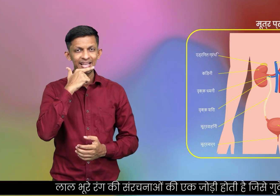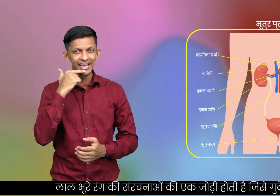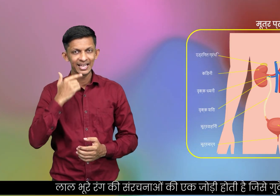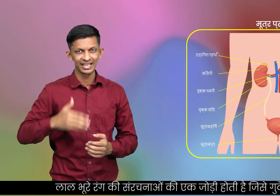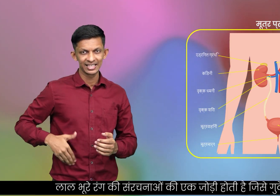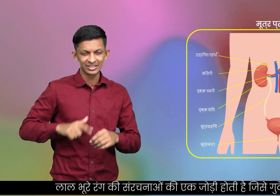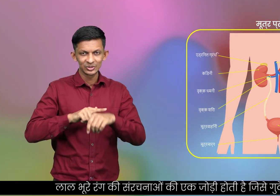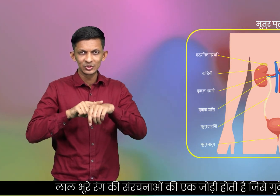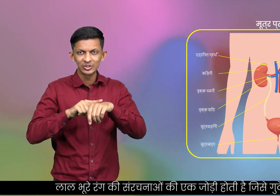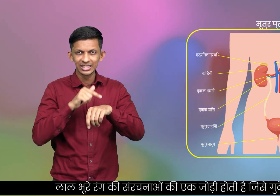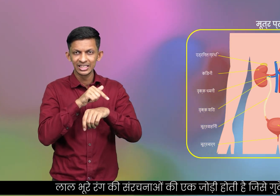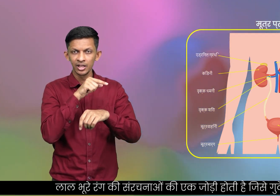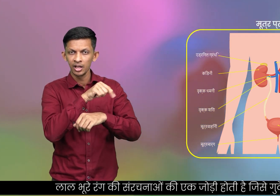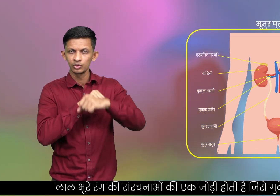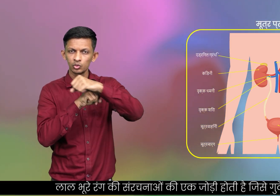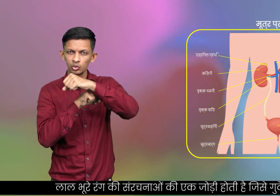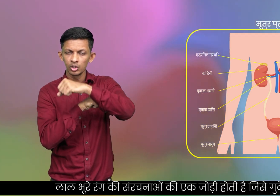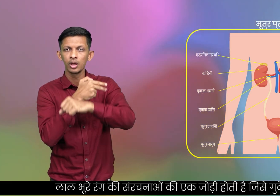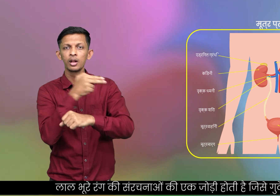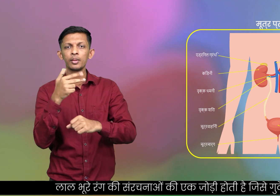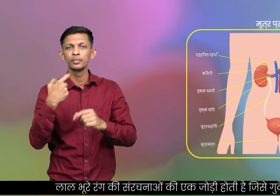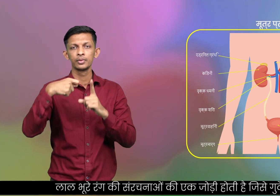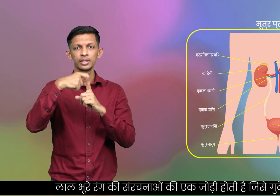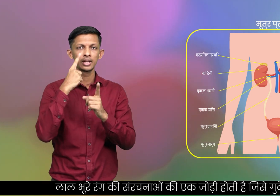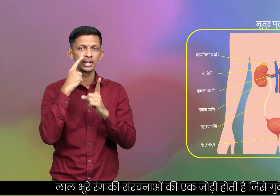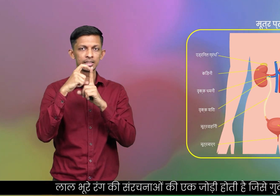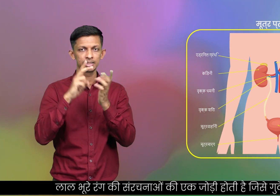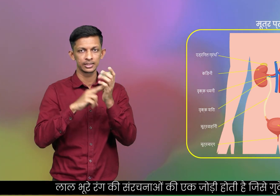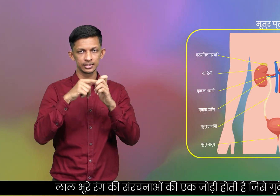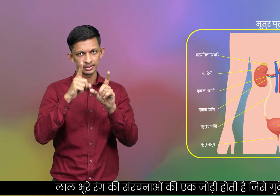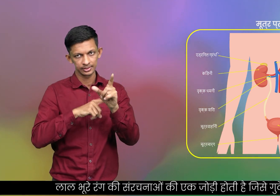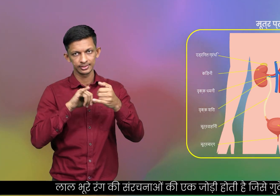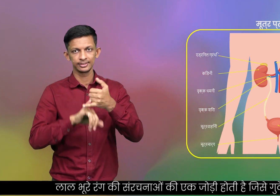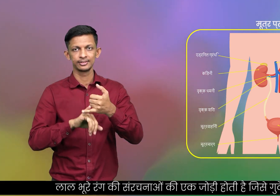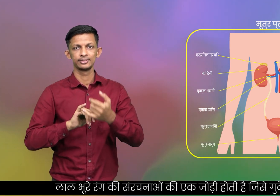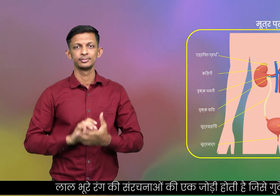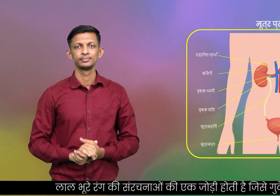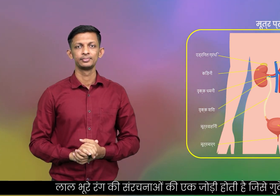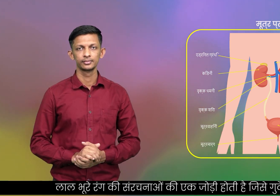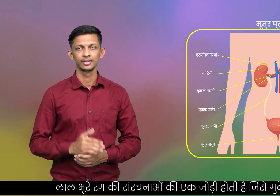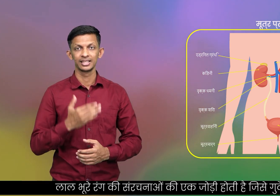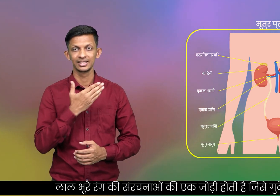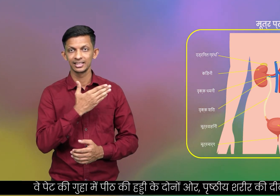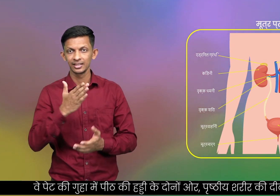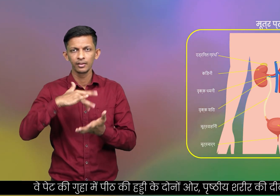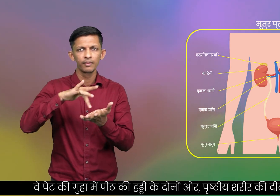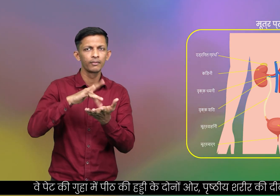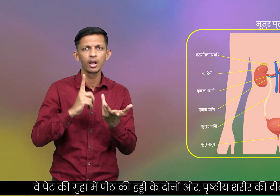एक जोड़ी होती है जिसे गुर्दे कहा जाता है। वे पेट